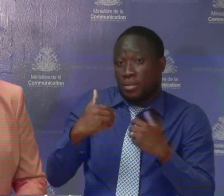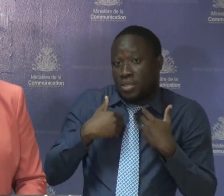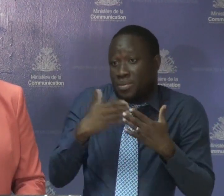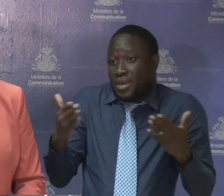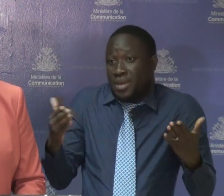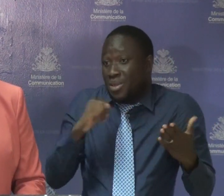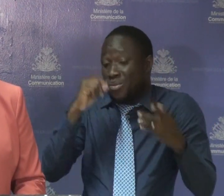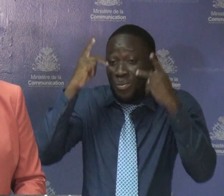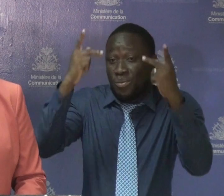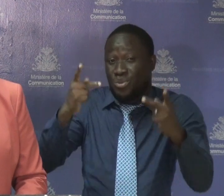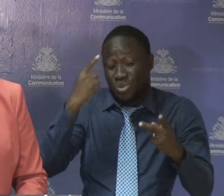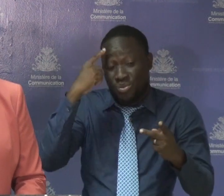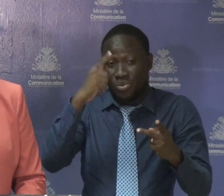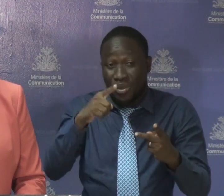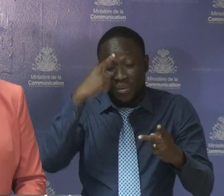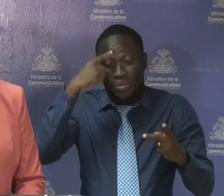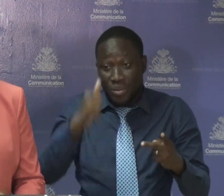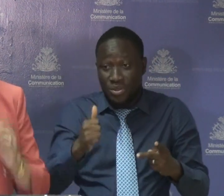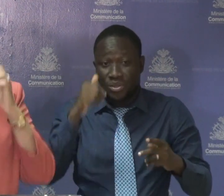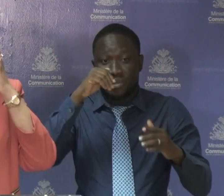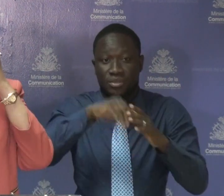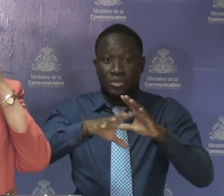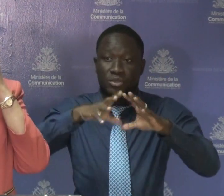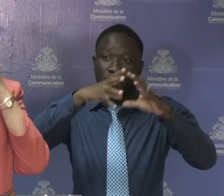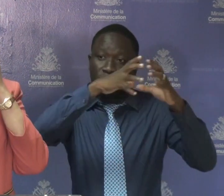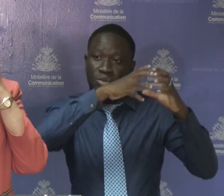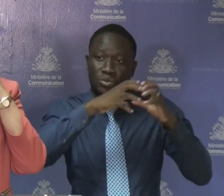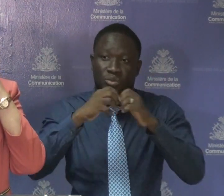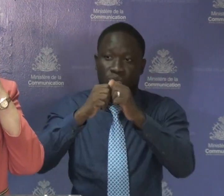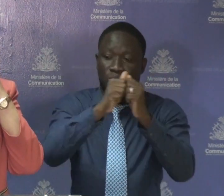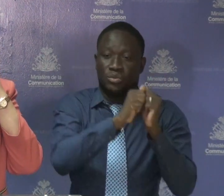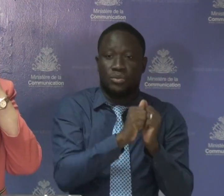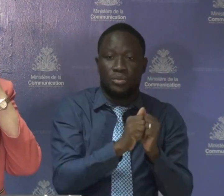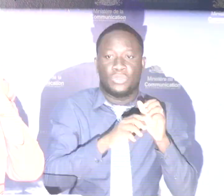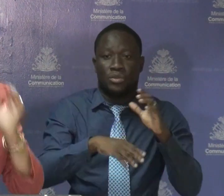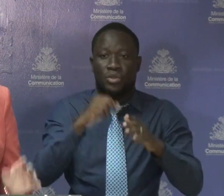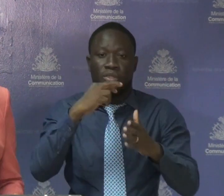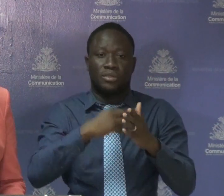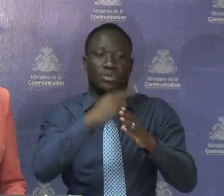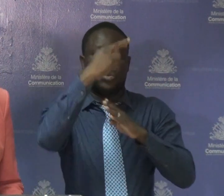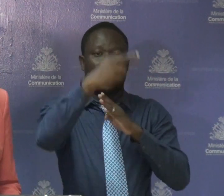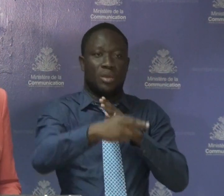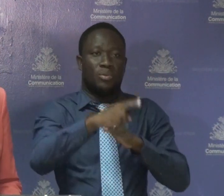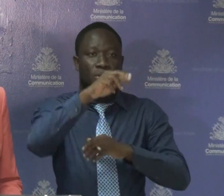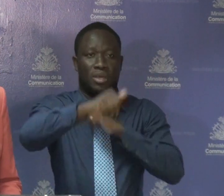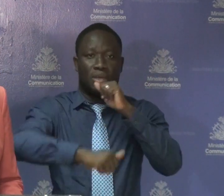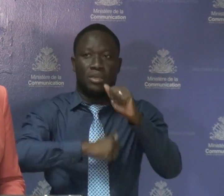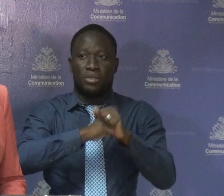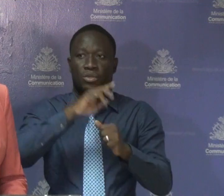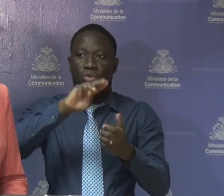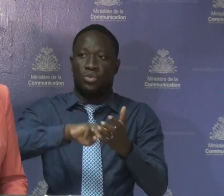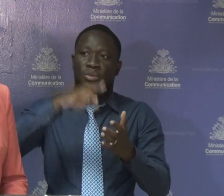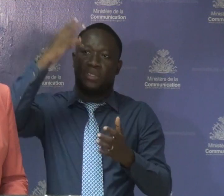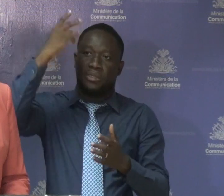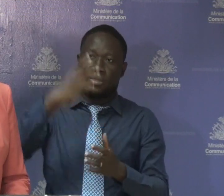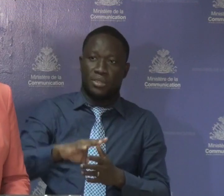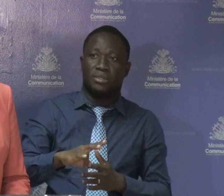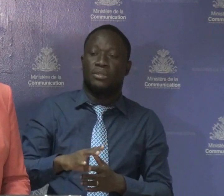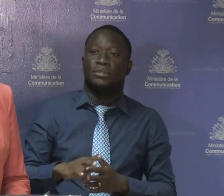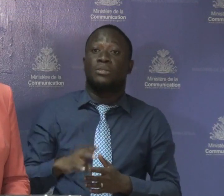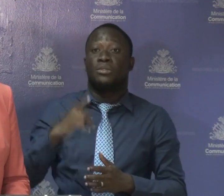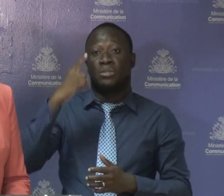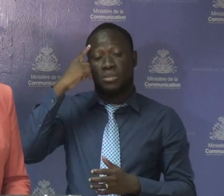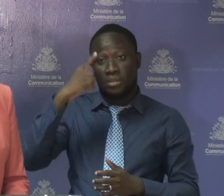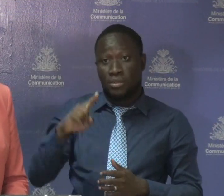fait promotion pour lui, parce que au niveau de Global Peace Index, qui sortit un rapport en 2017, il a classé Haïti parmi